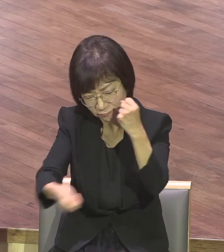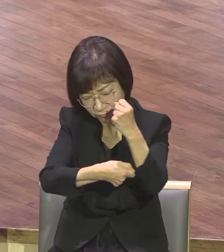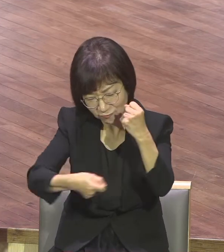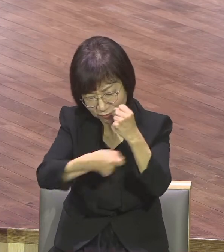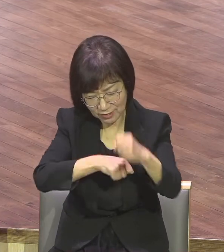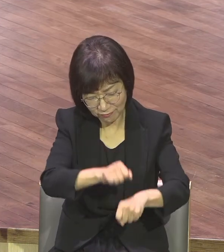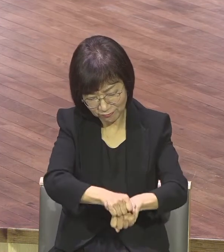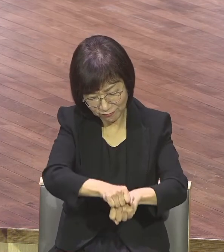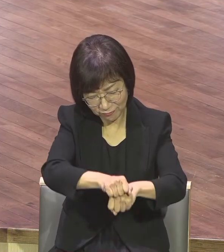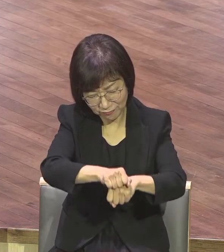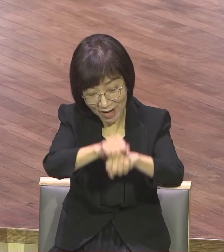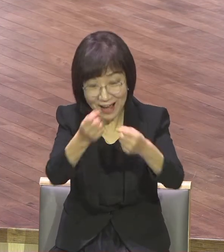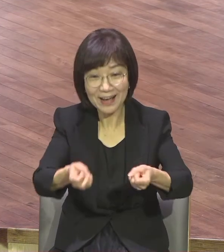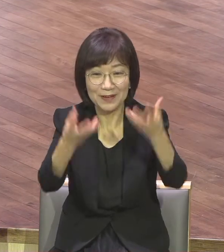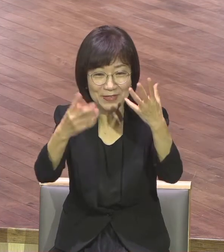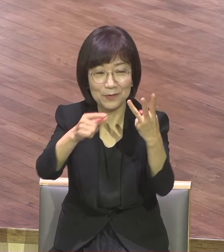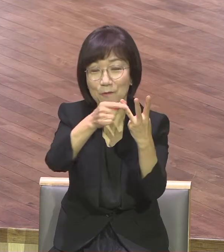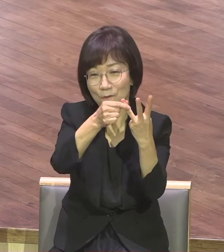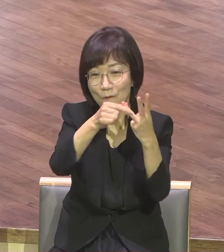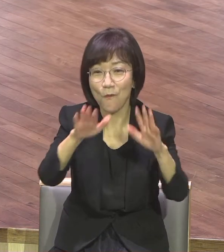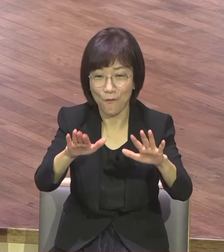저에게는 이번